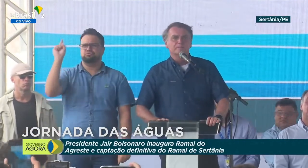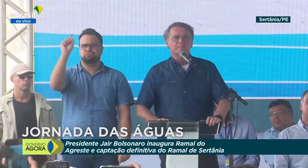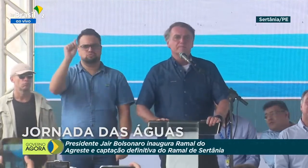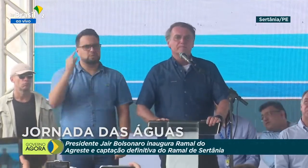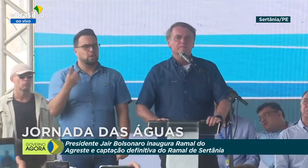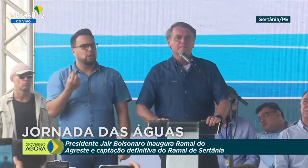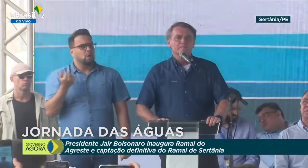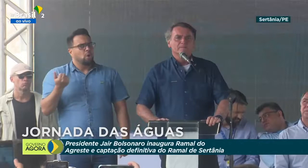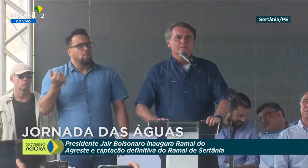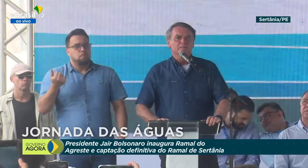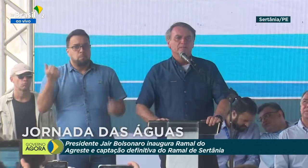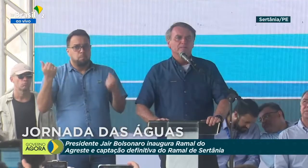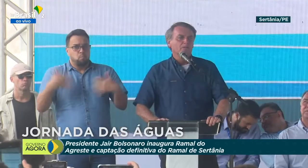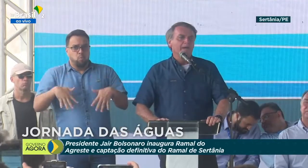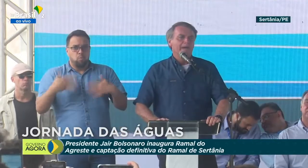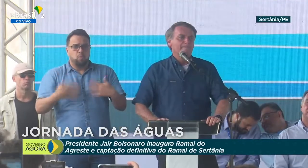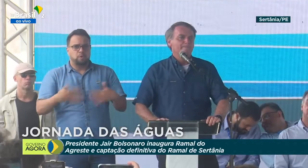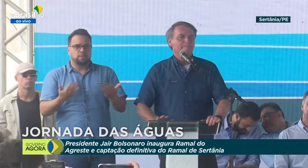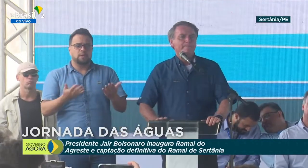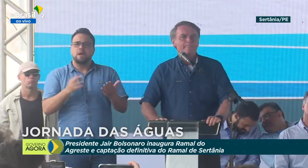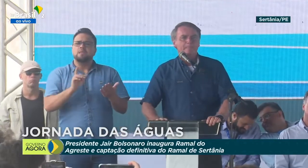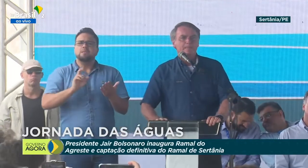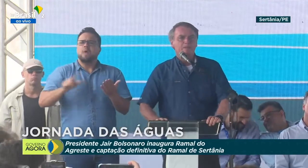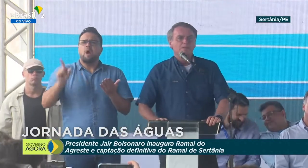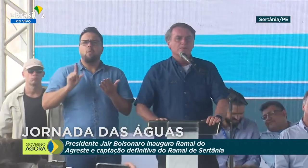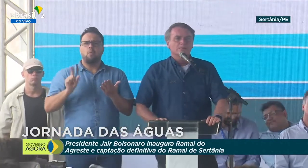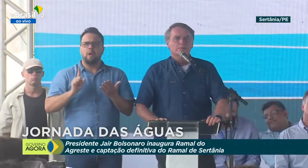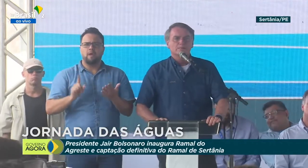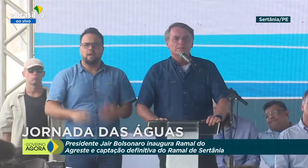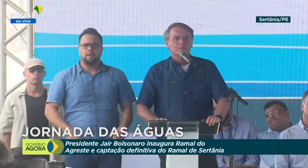Isso não é